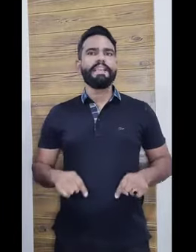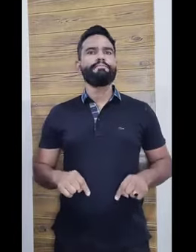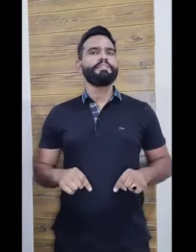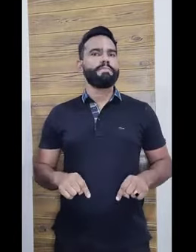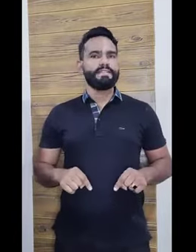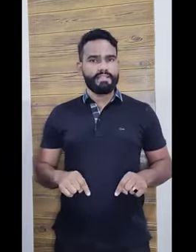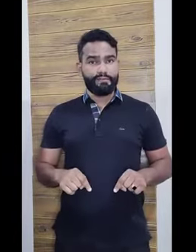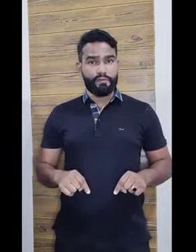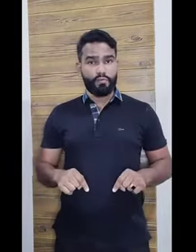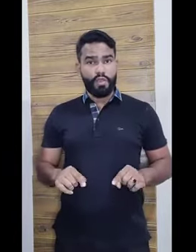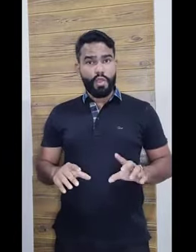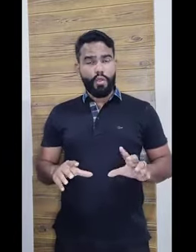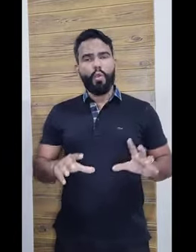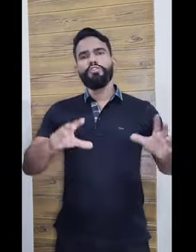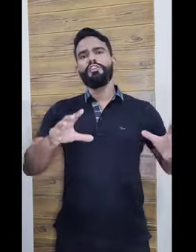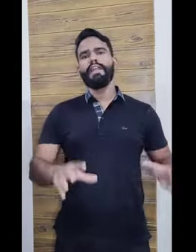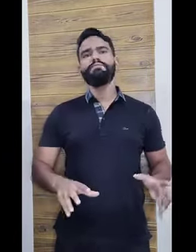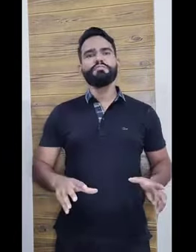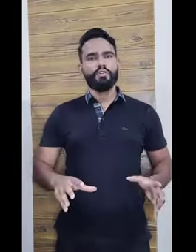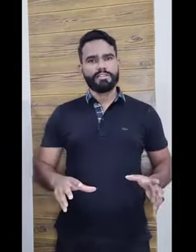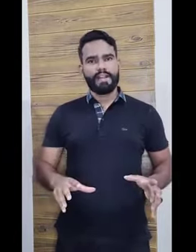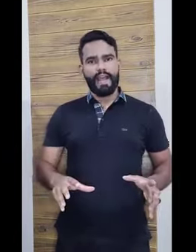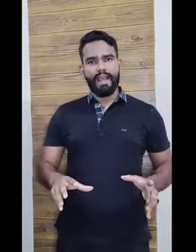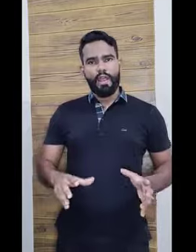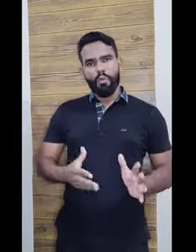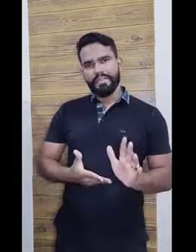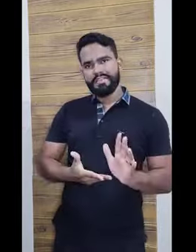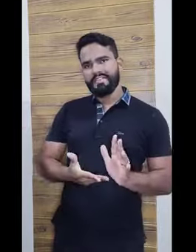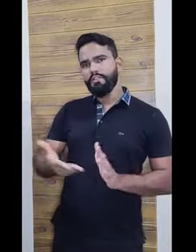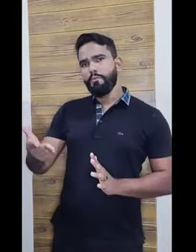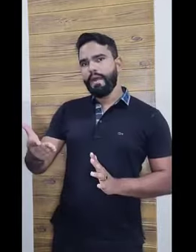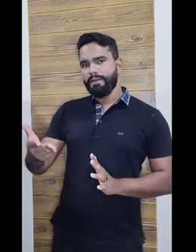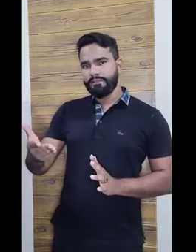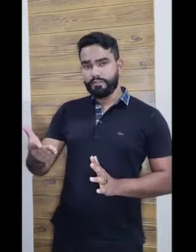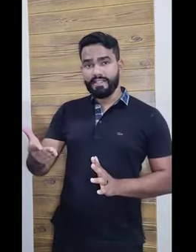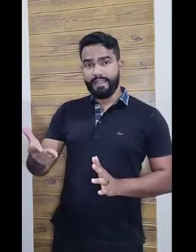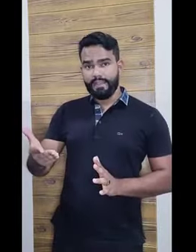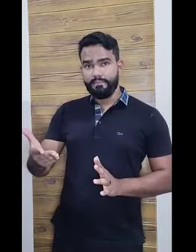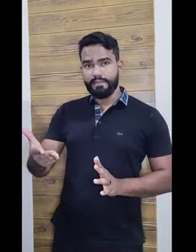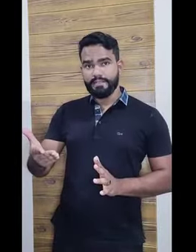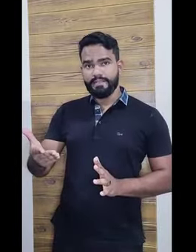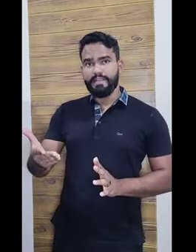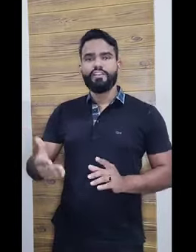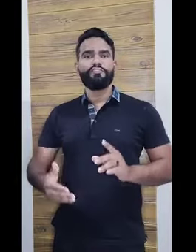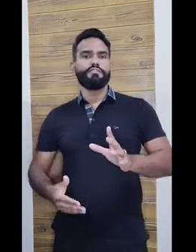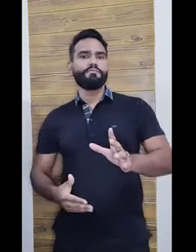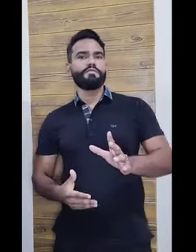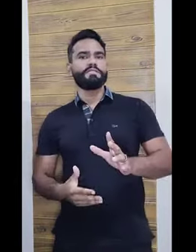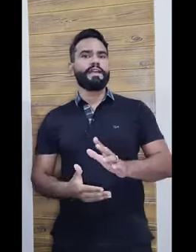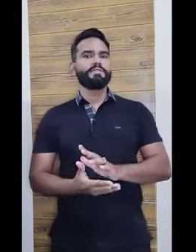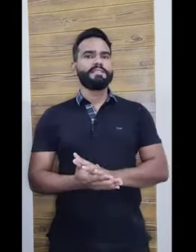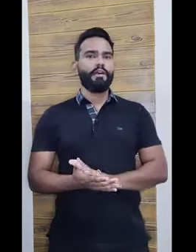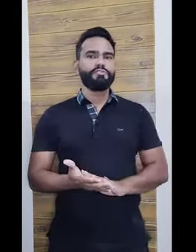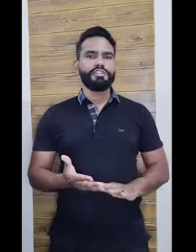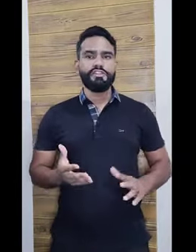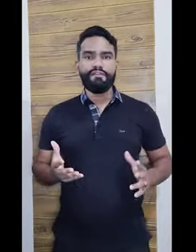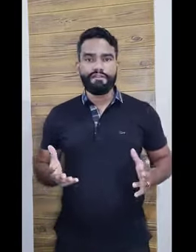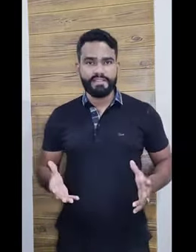exemplo específico, onde iremos mostrar os 5 parâmetros da Libras, nós vamos usar o sinal de difícil,